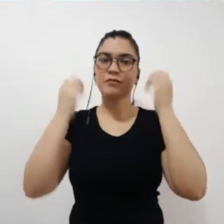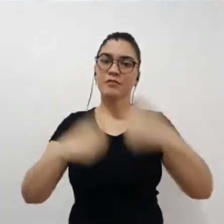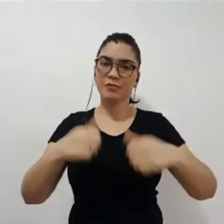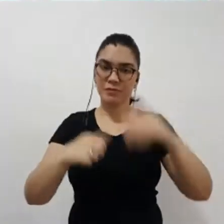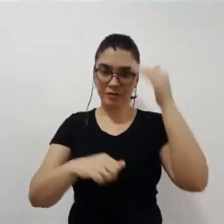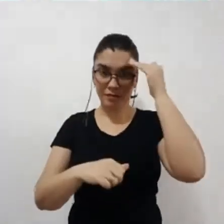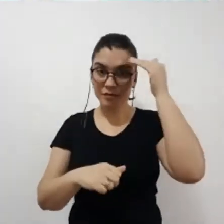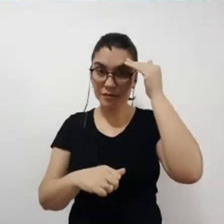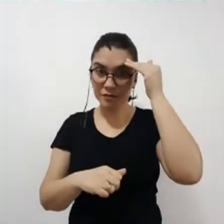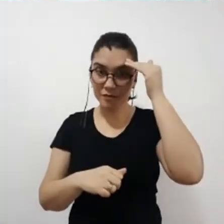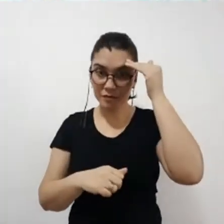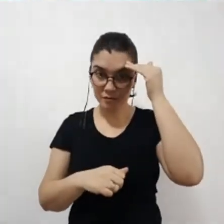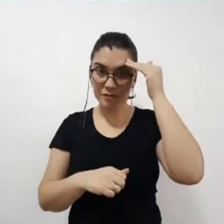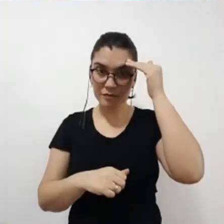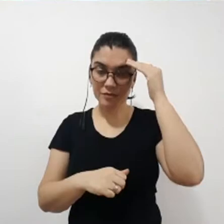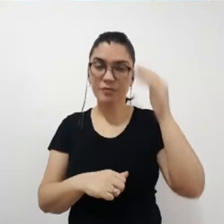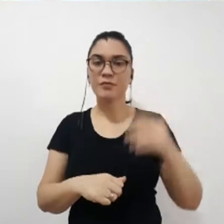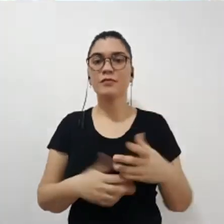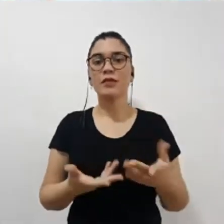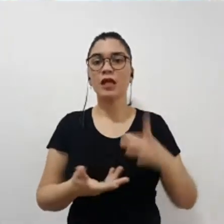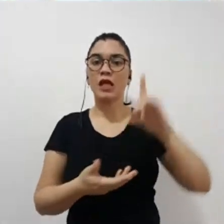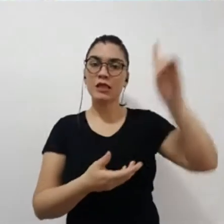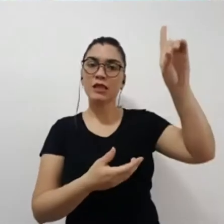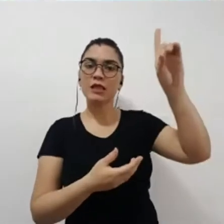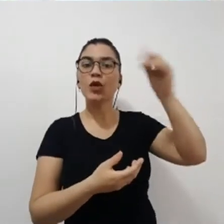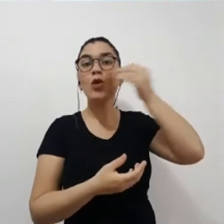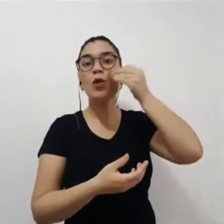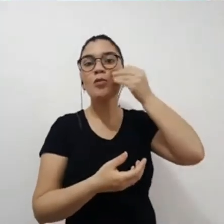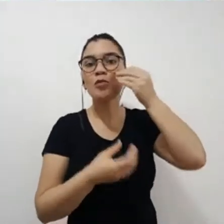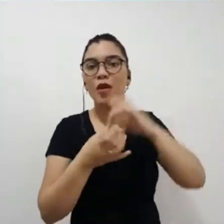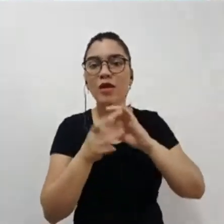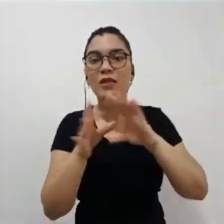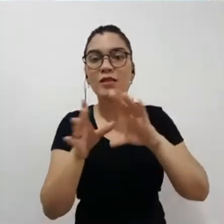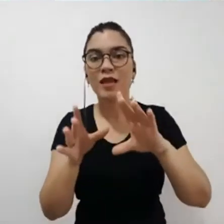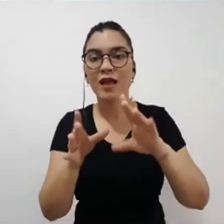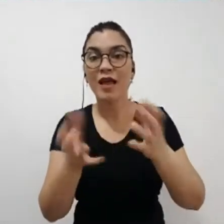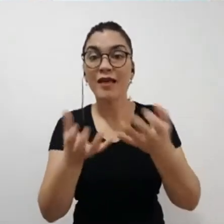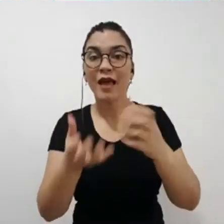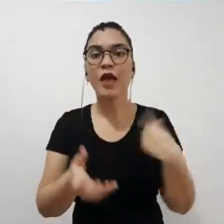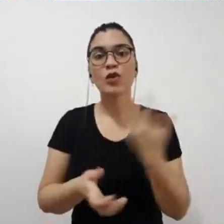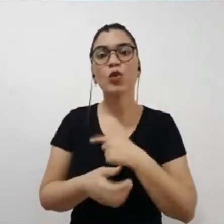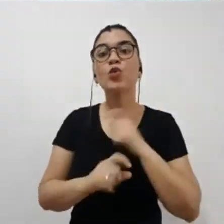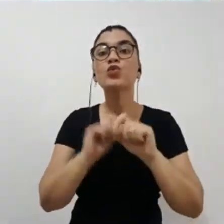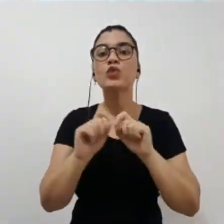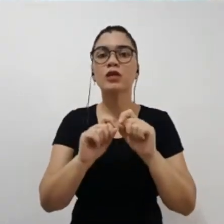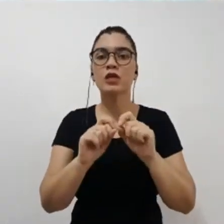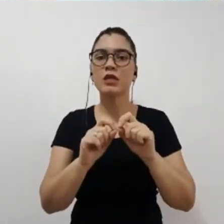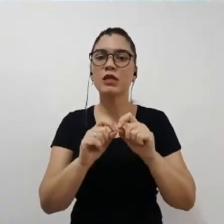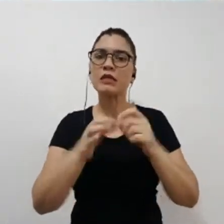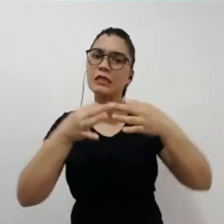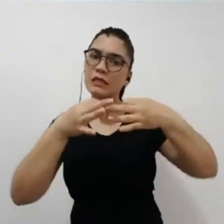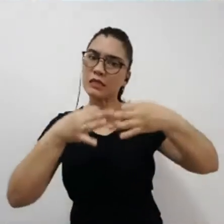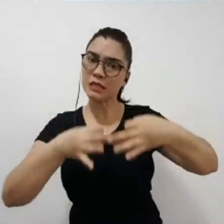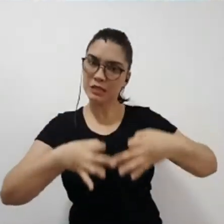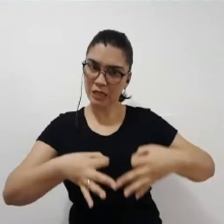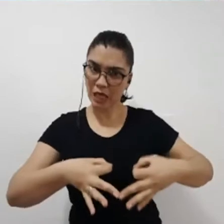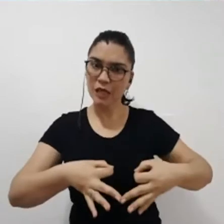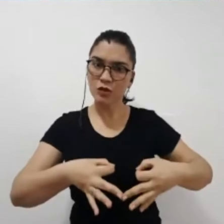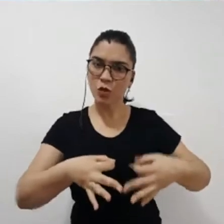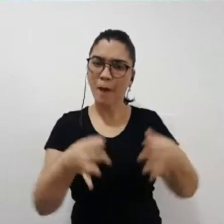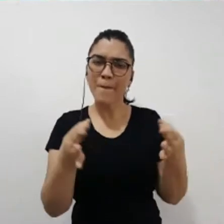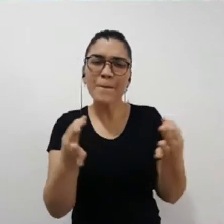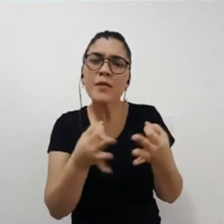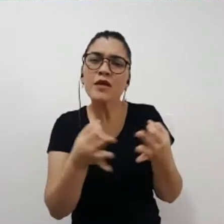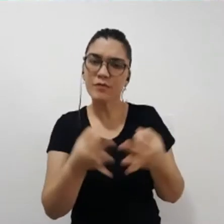em circunstâncias difíceis, porque Deus quer nos aperfeiçoar. Se a tua reação a essa situação está